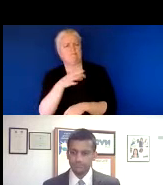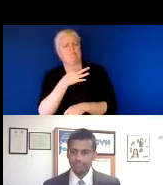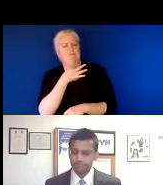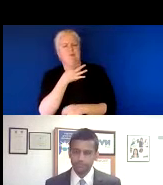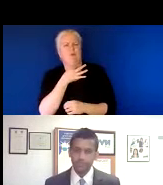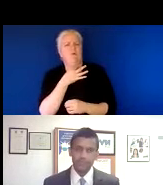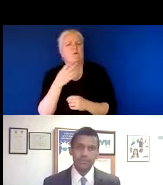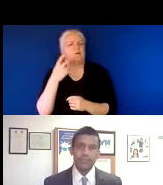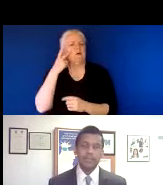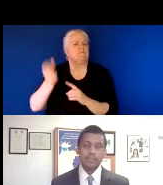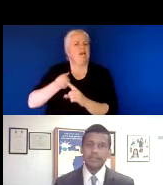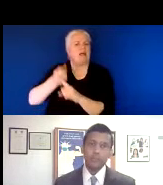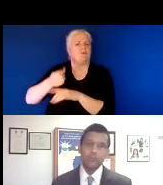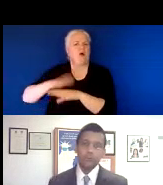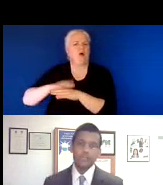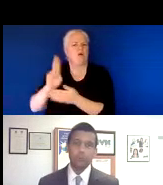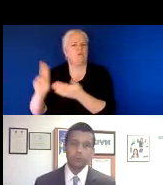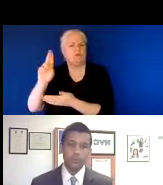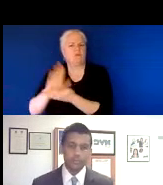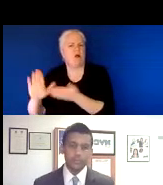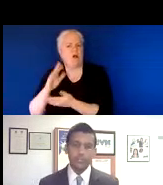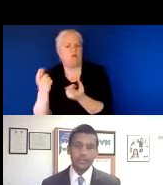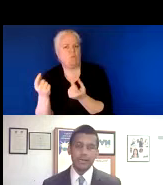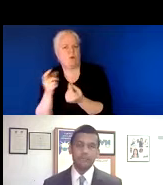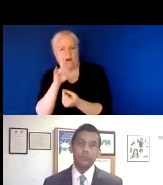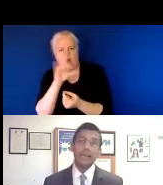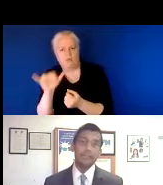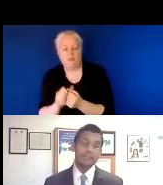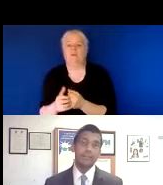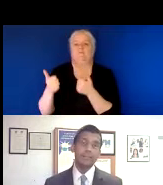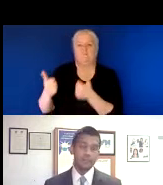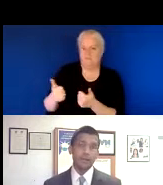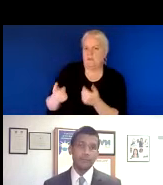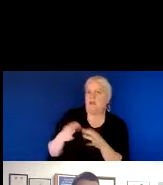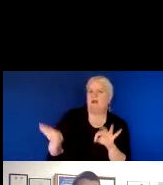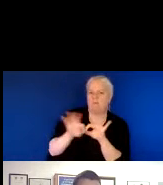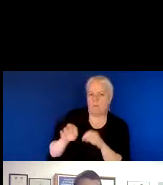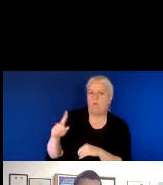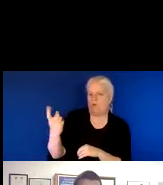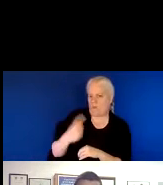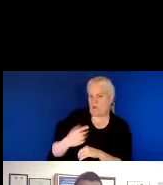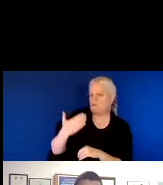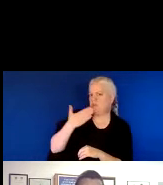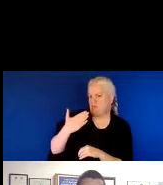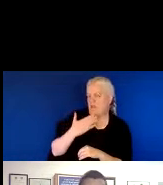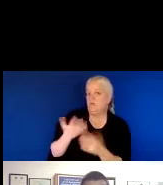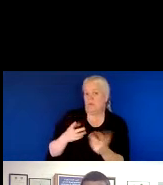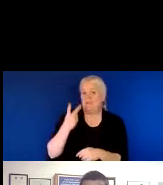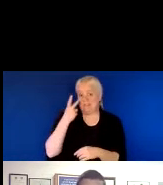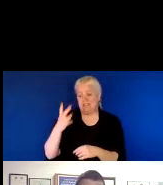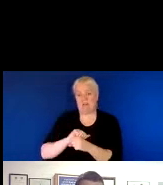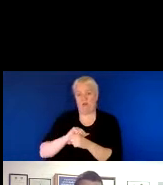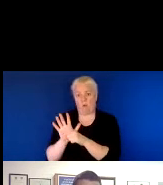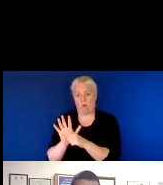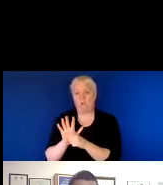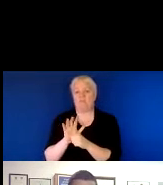作为少数族裔来说，那我们做大学生或者一个多